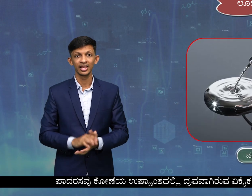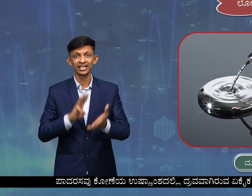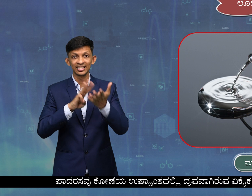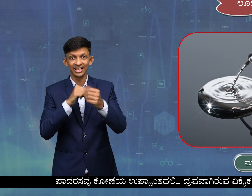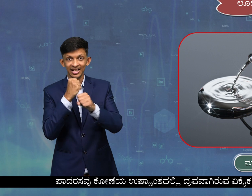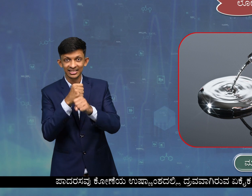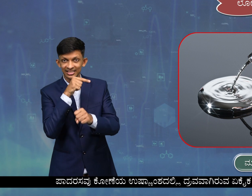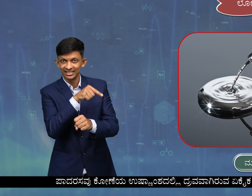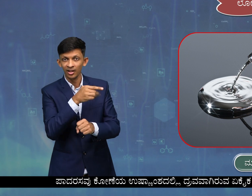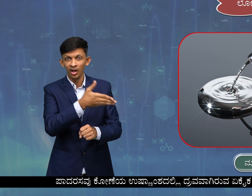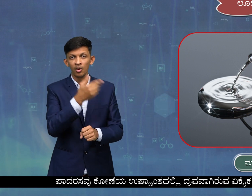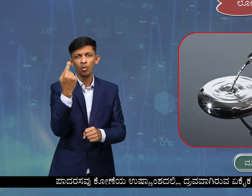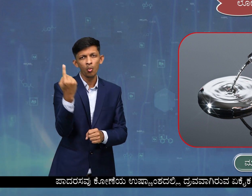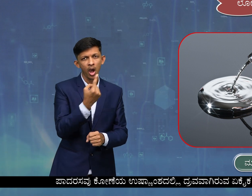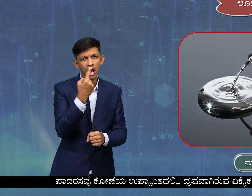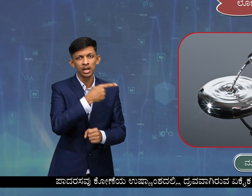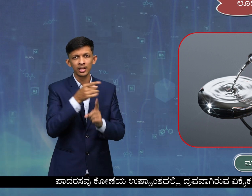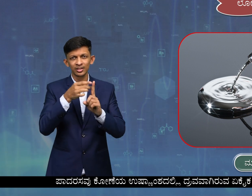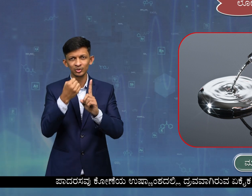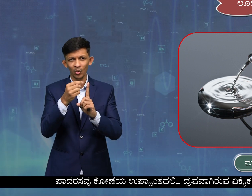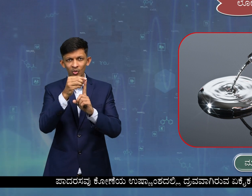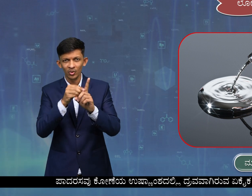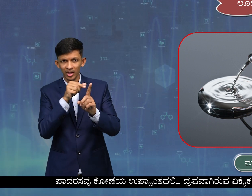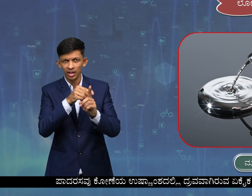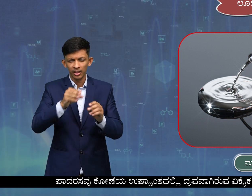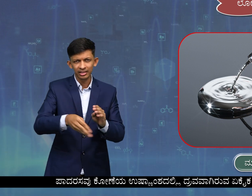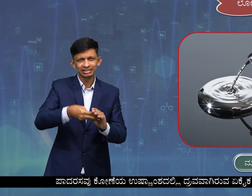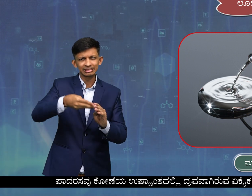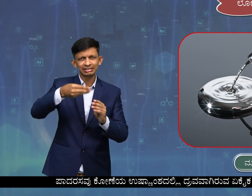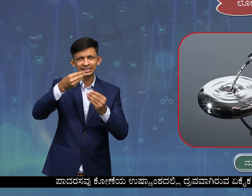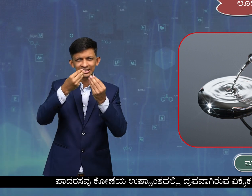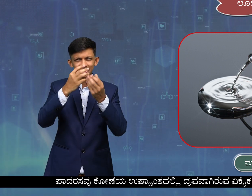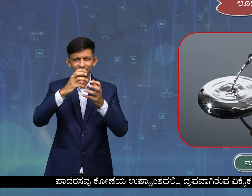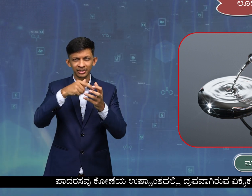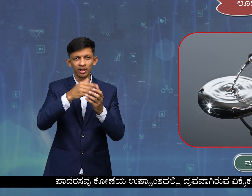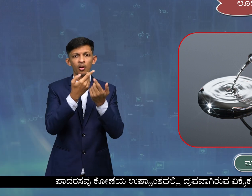ಪಾದರಸವು ಕೋಣೆಯ ಉಷ್ಣಾಂಶದಲ್ಲಿ ದ್ರವವಾಗಿರುವ ಏಕೈಕ ಲೋಹವಾಗಿದೆ.